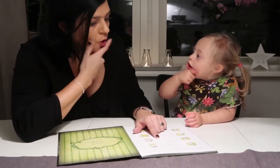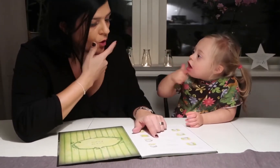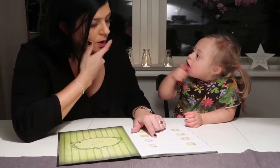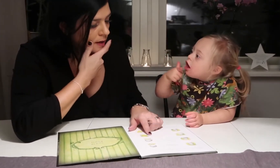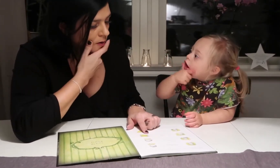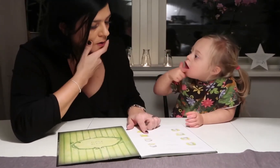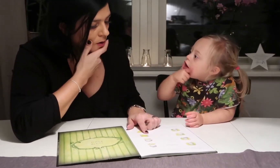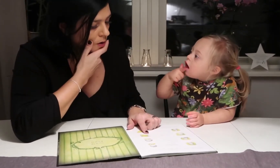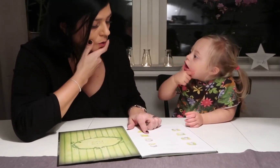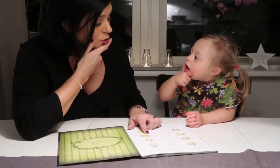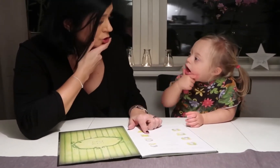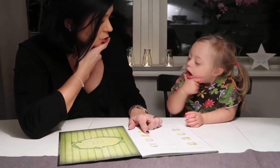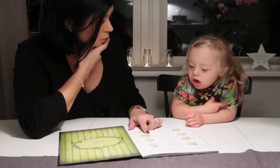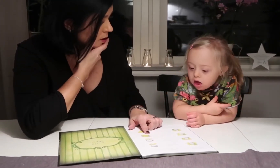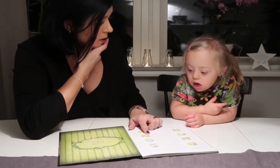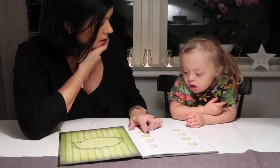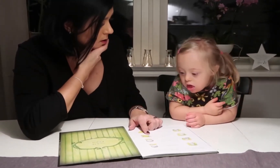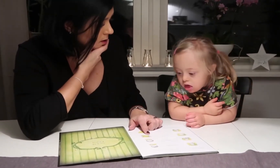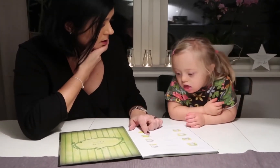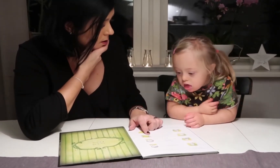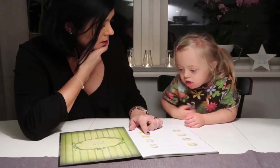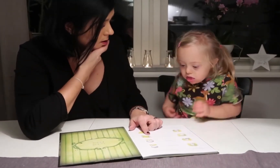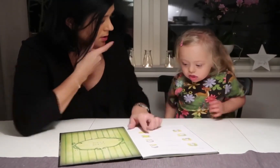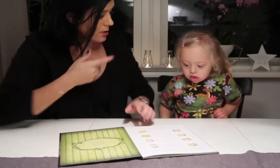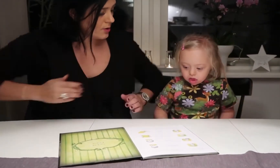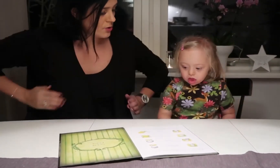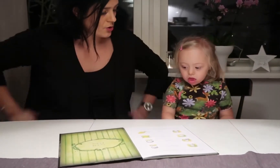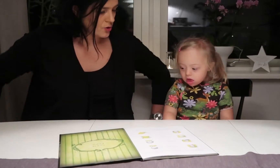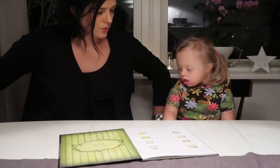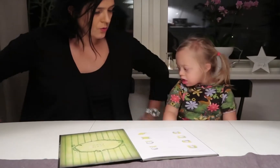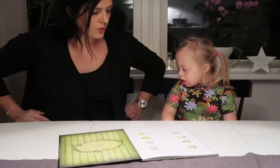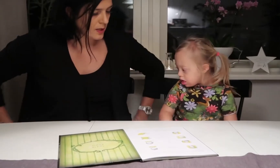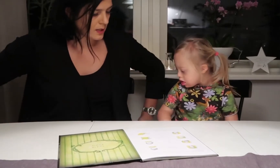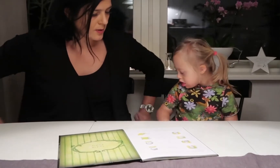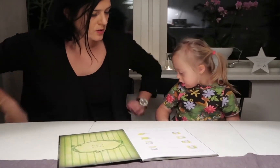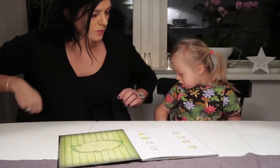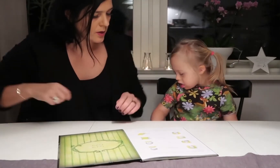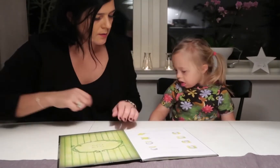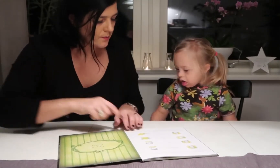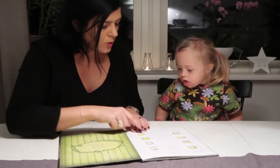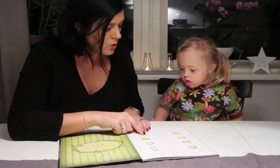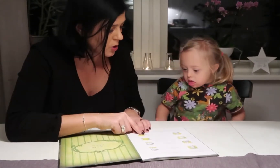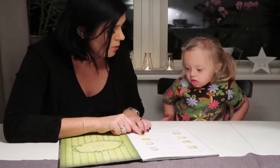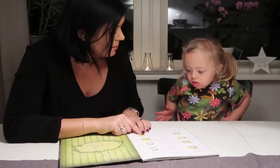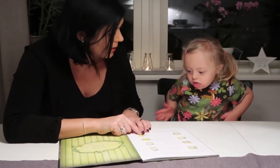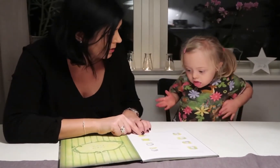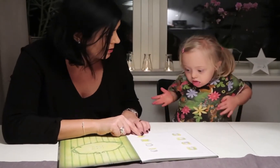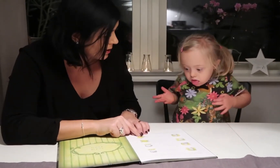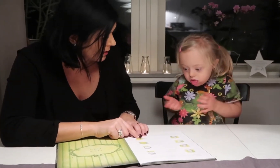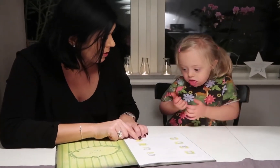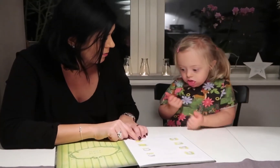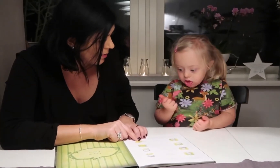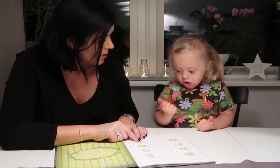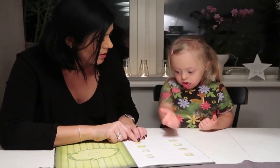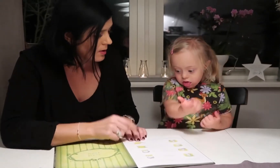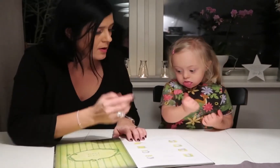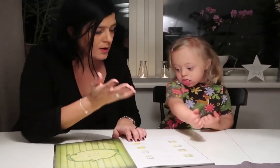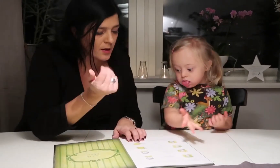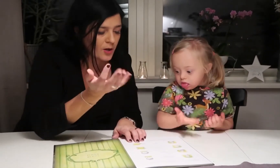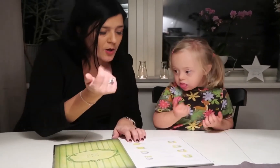Farlig, ja. Och kjol. Så tecknar man tjuta. Och kom. Kom,